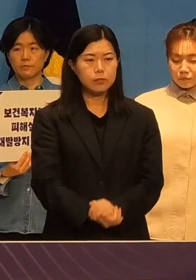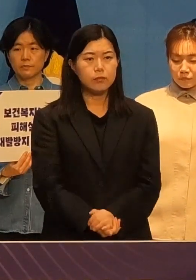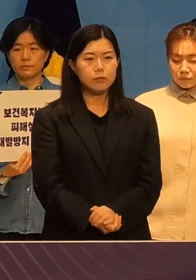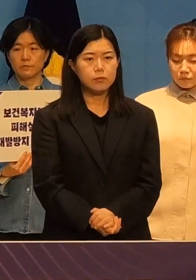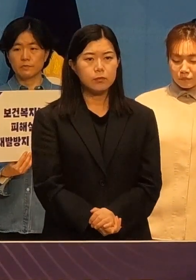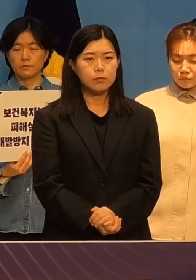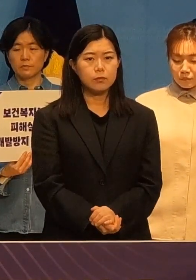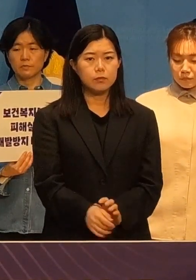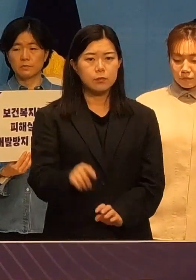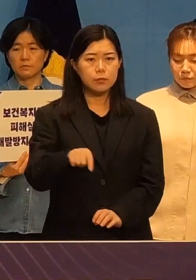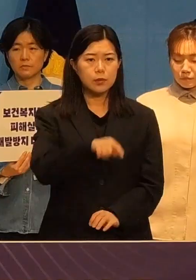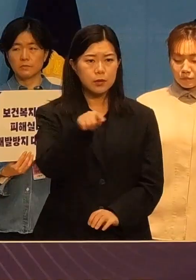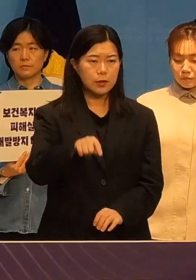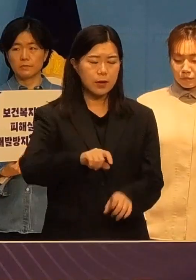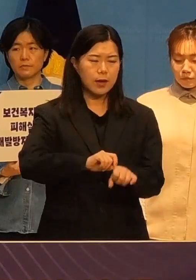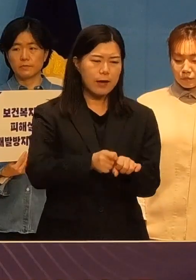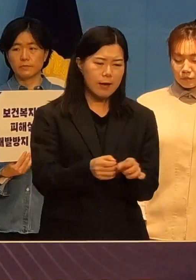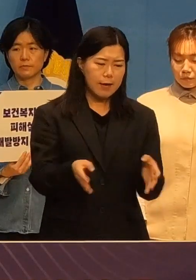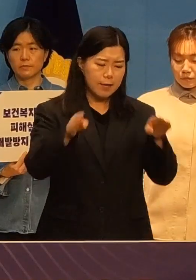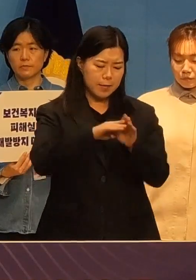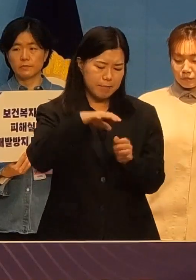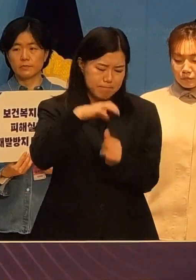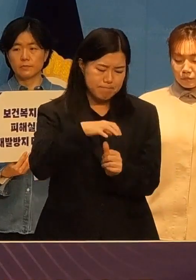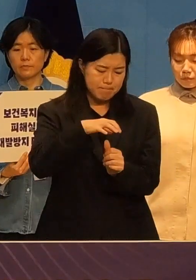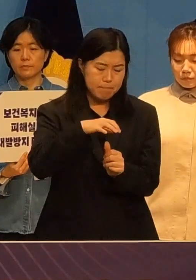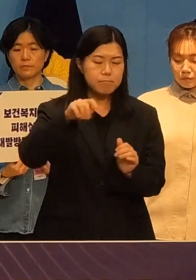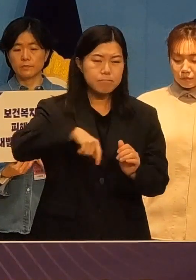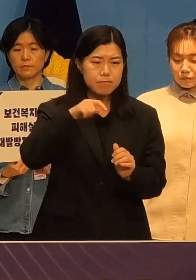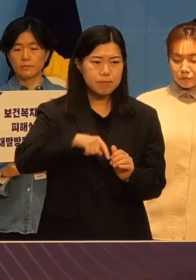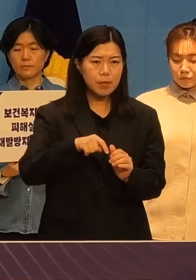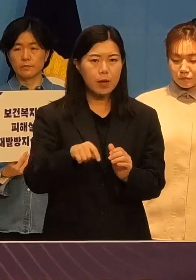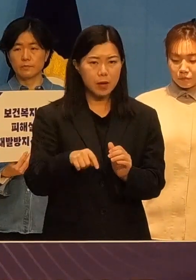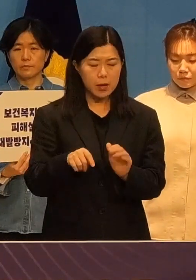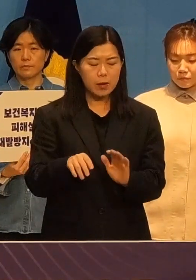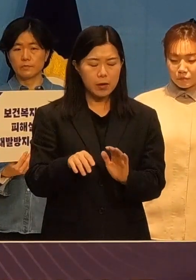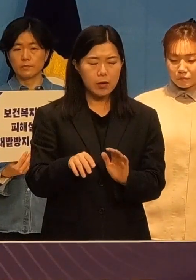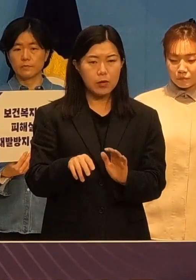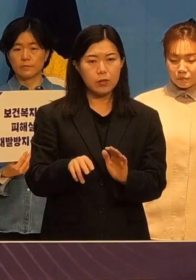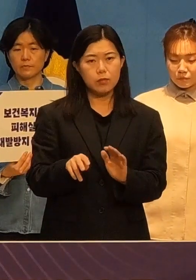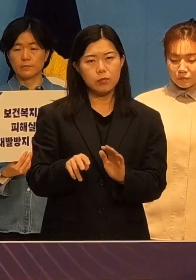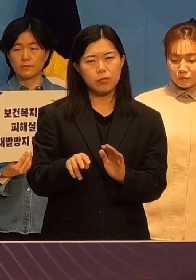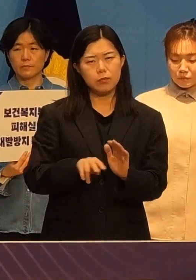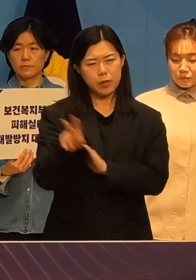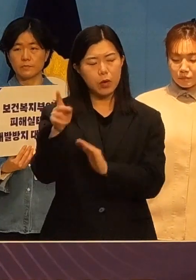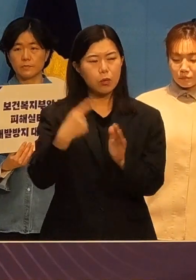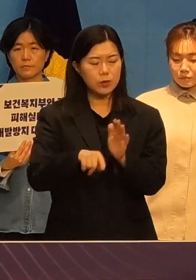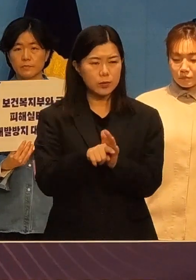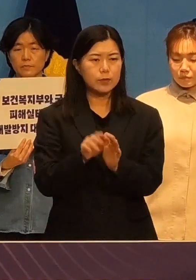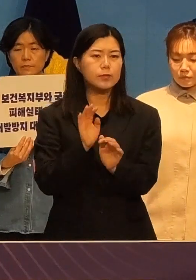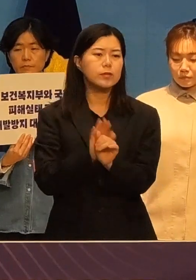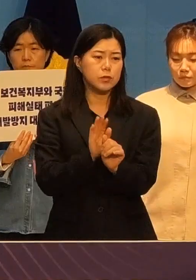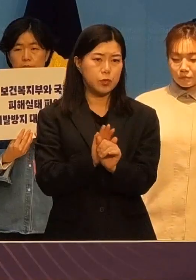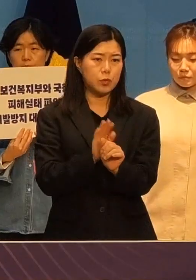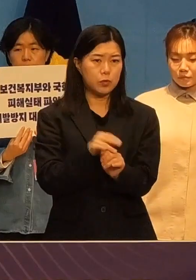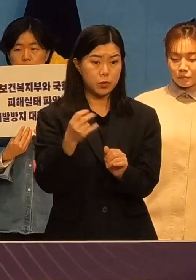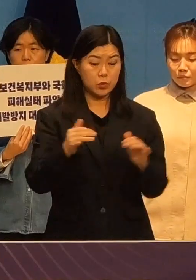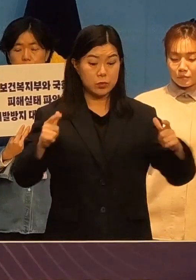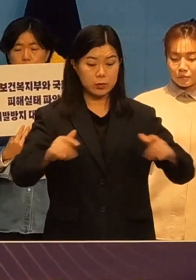그 구조로부터 벗어날 수 있도록 긴급한 지원과 함께 지역사회에서 살아갈 수